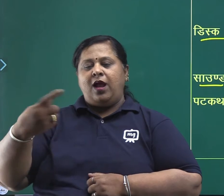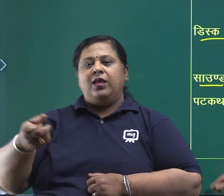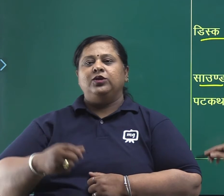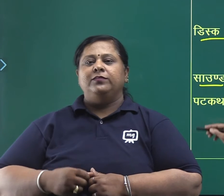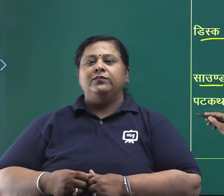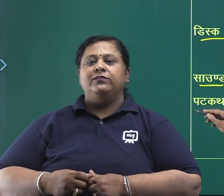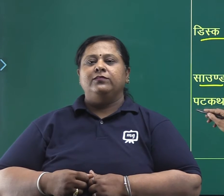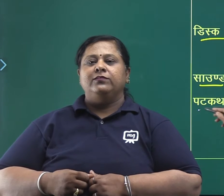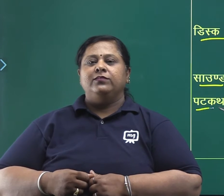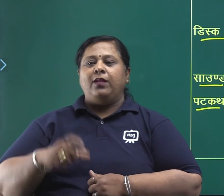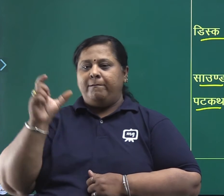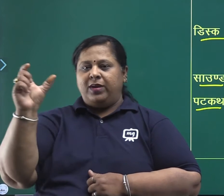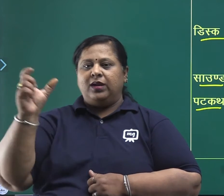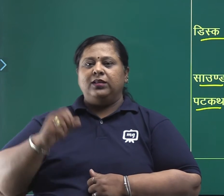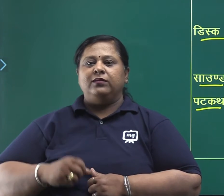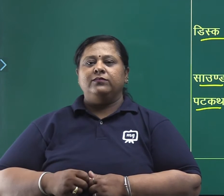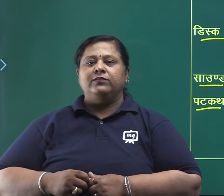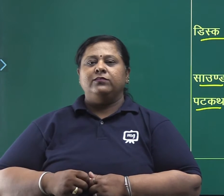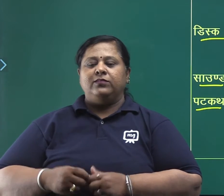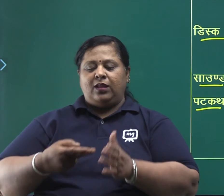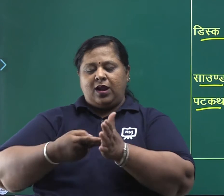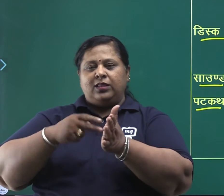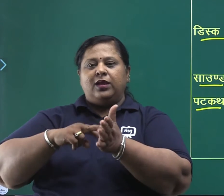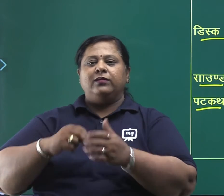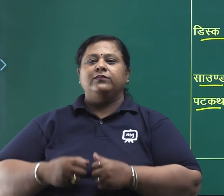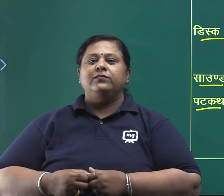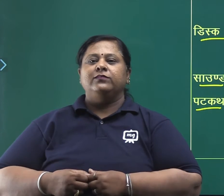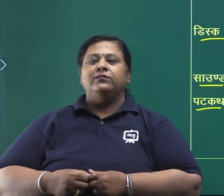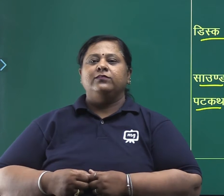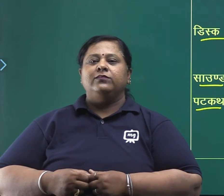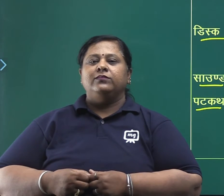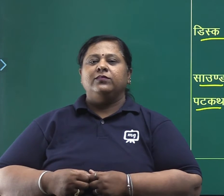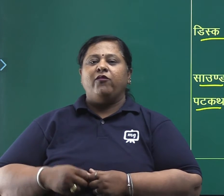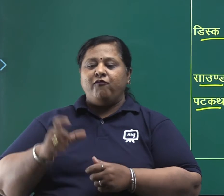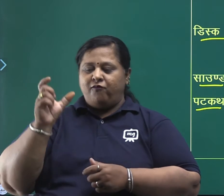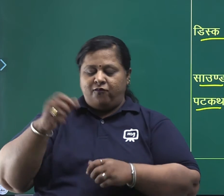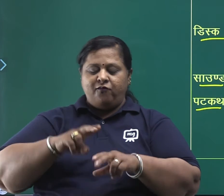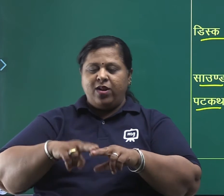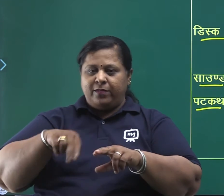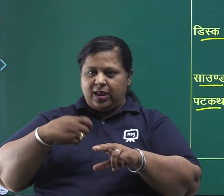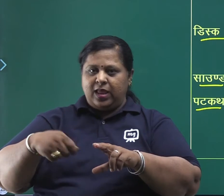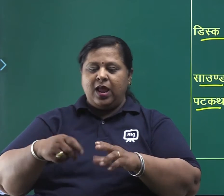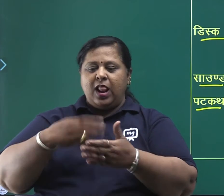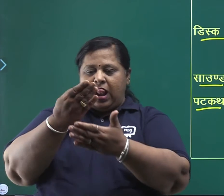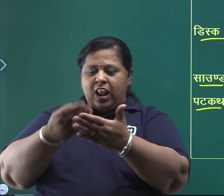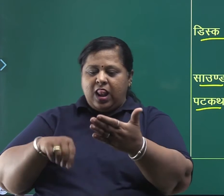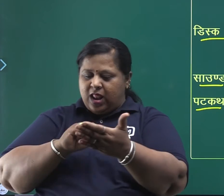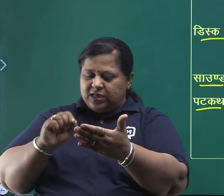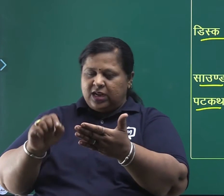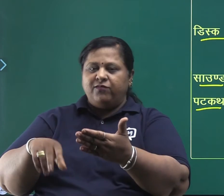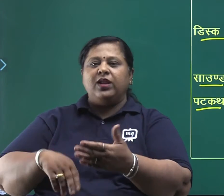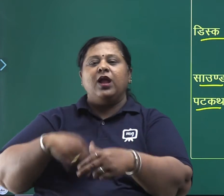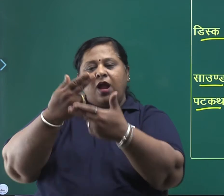शब्द पटकथा। अर्थ होगा फिल्म के लिए लिखी जाने